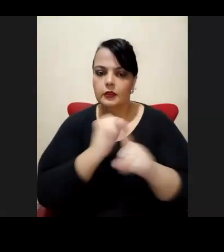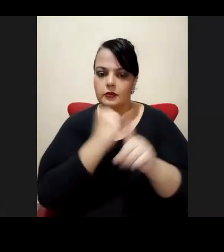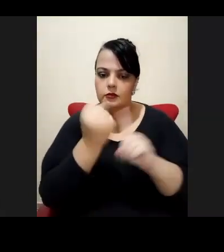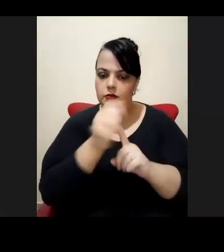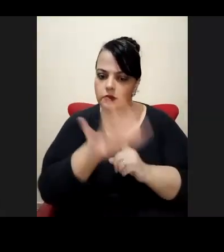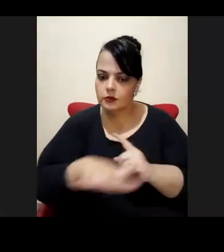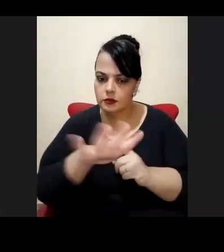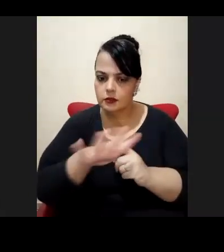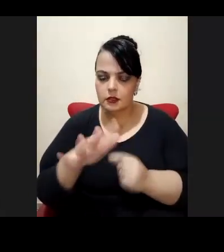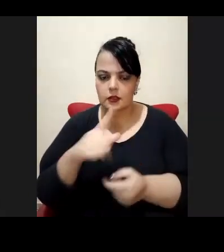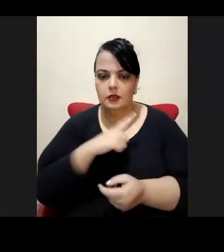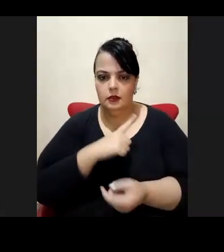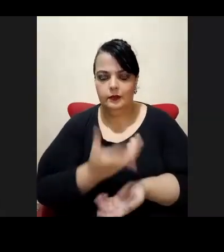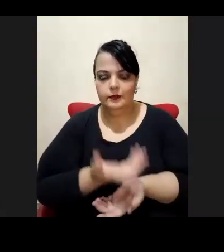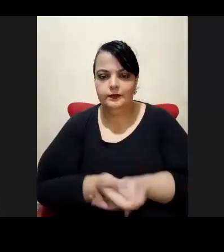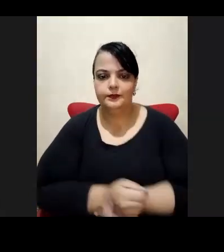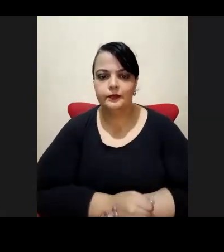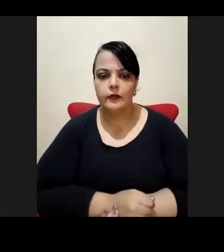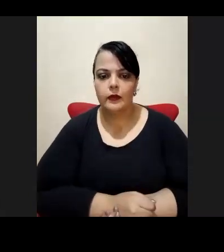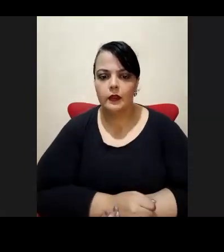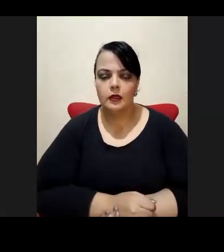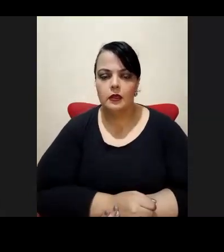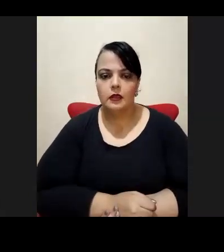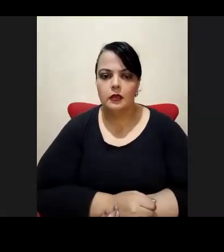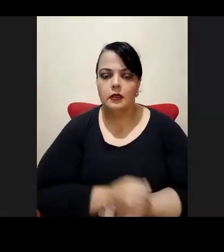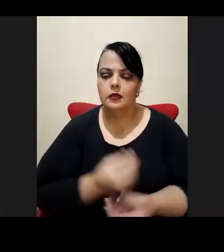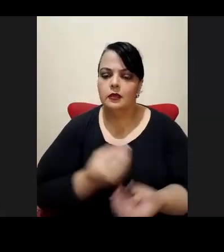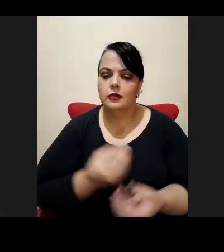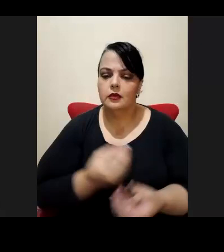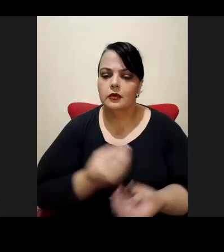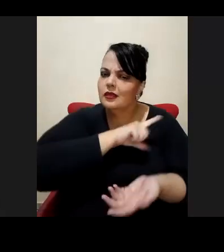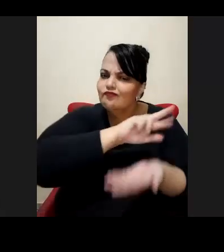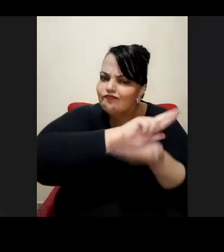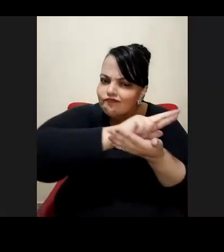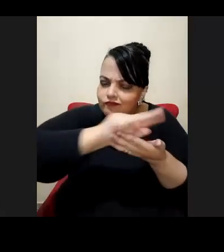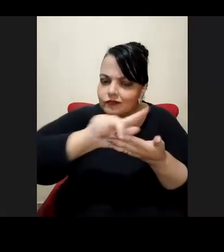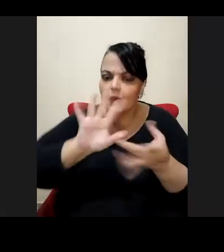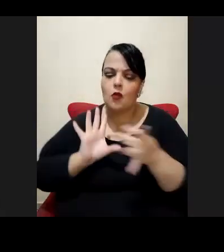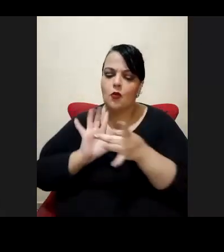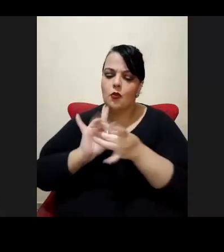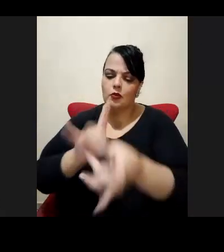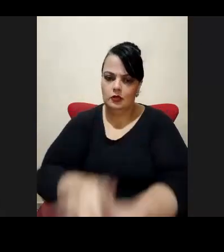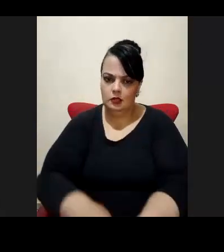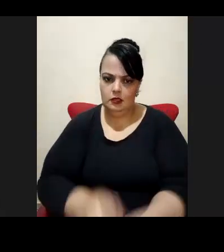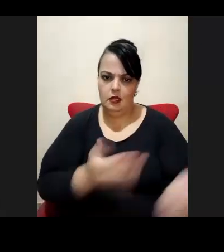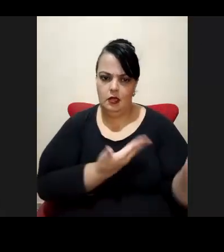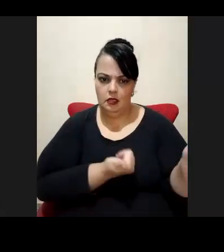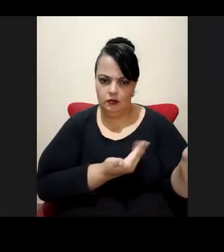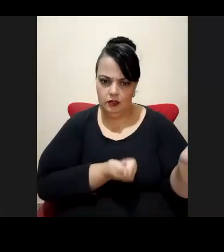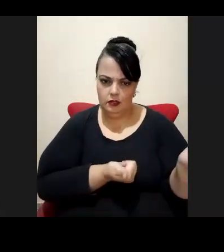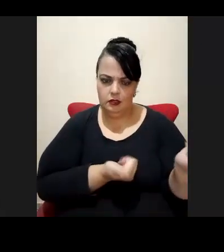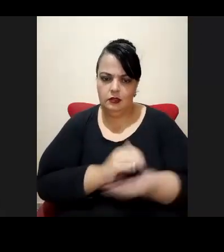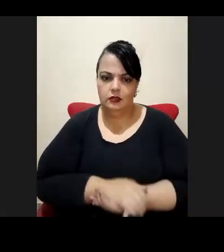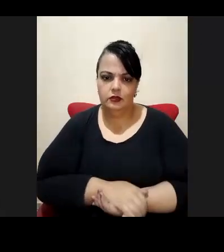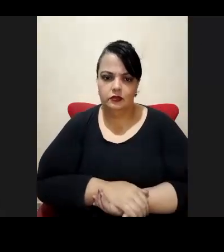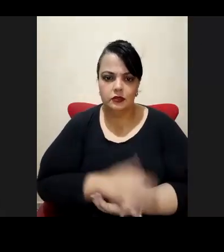Então, reconhecer a adolescência nesses contextos é fundamental para que a gente possa